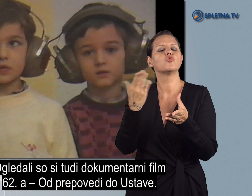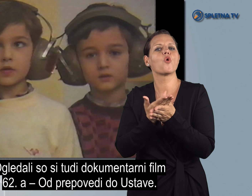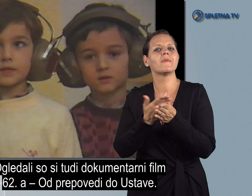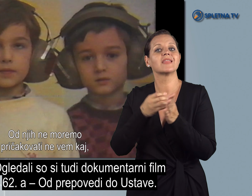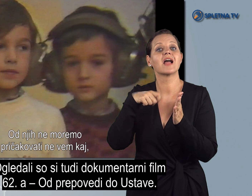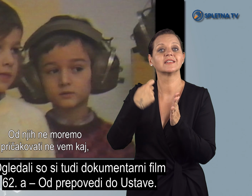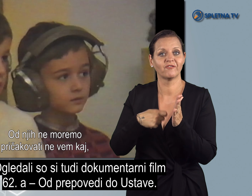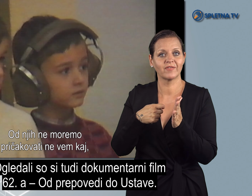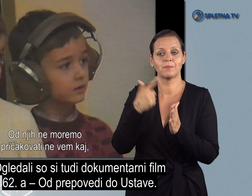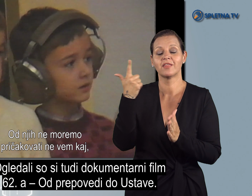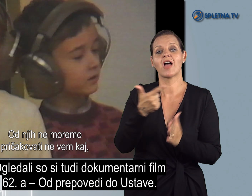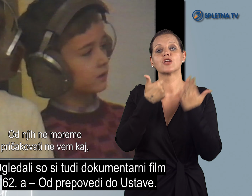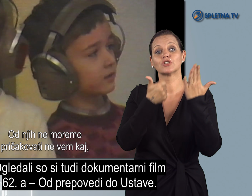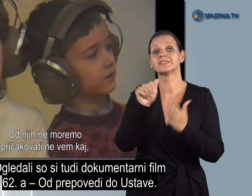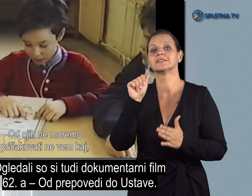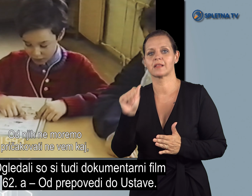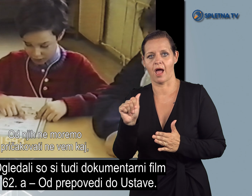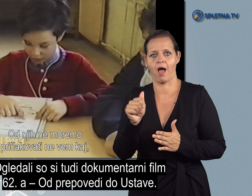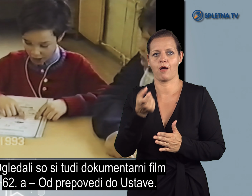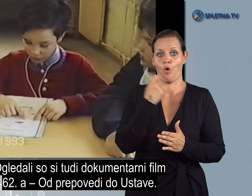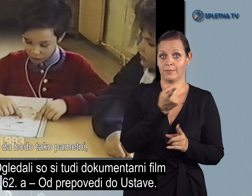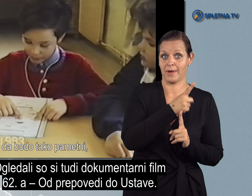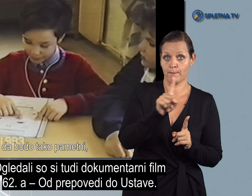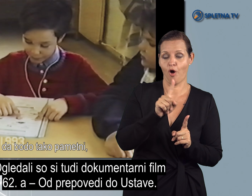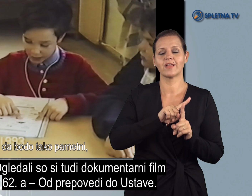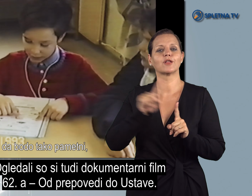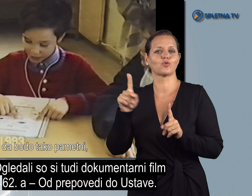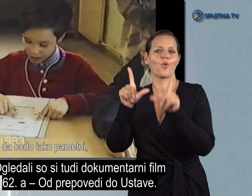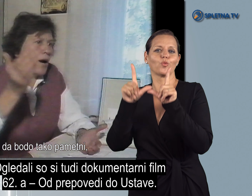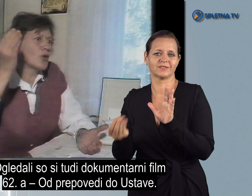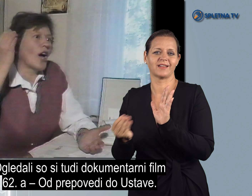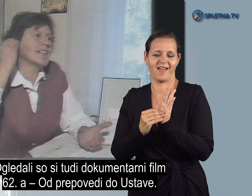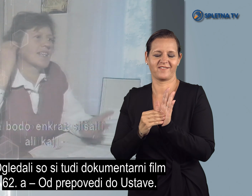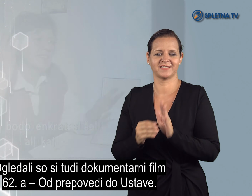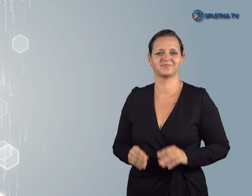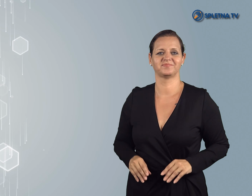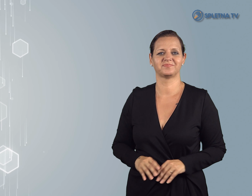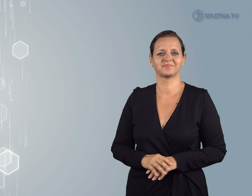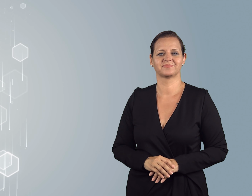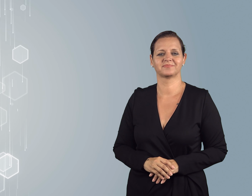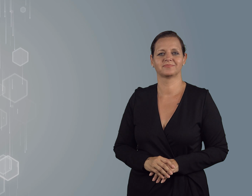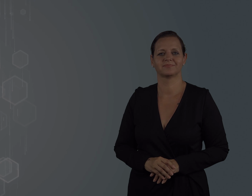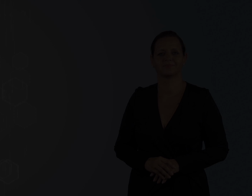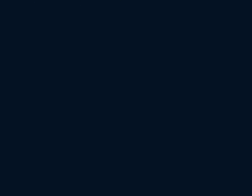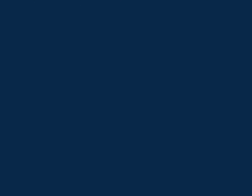tudi dokumentarni film 62A, Od prepovedi do ustave.